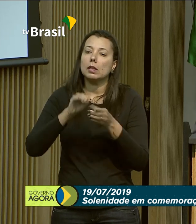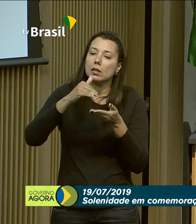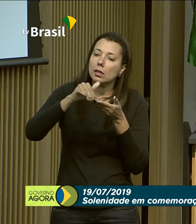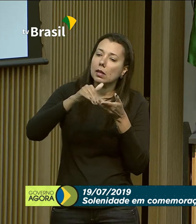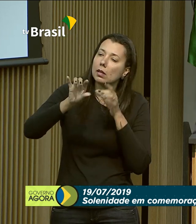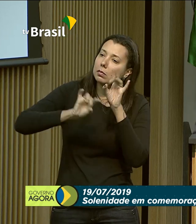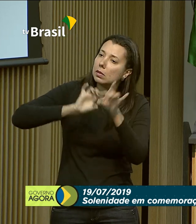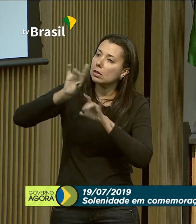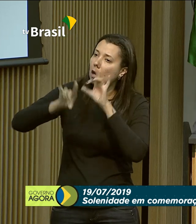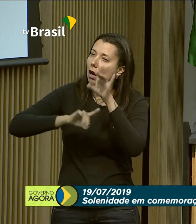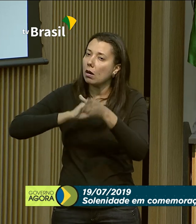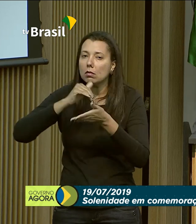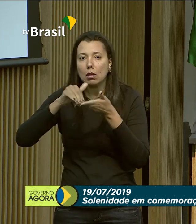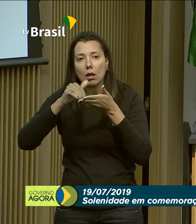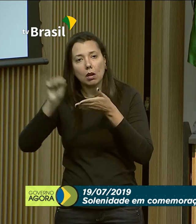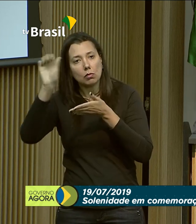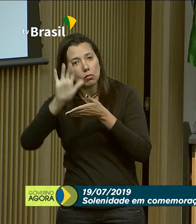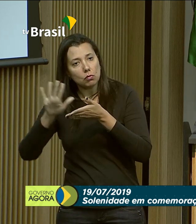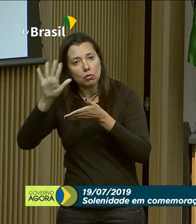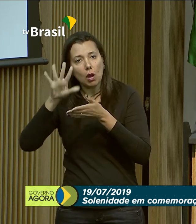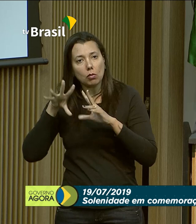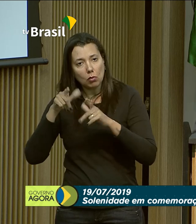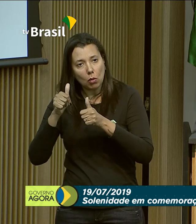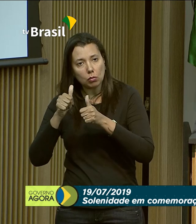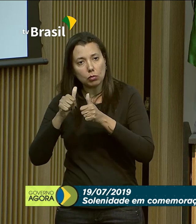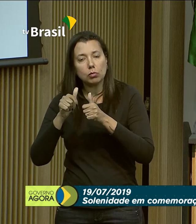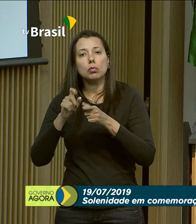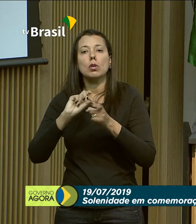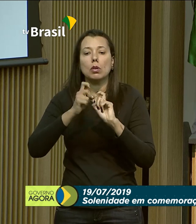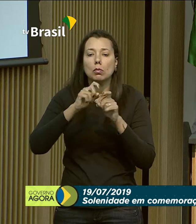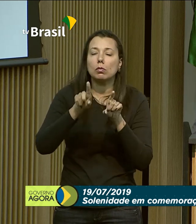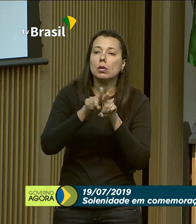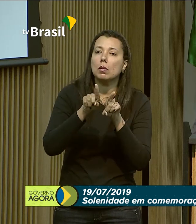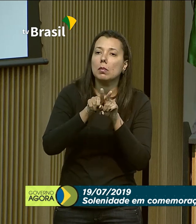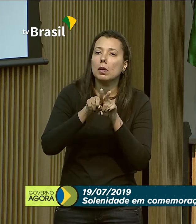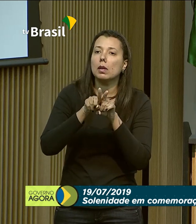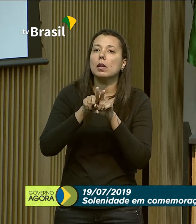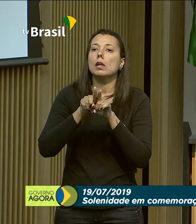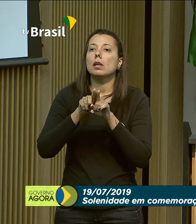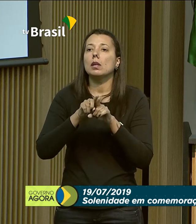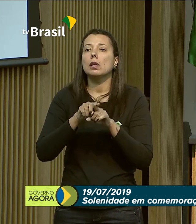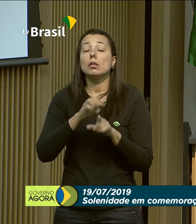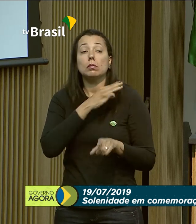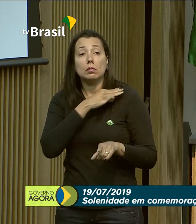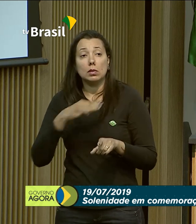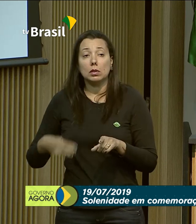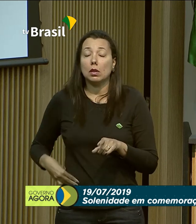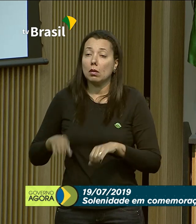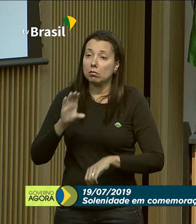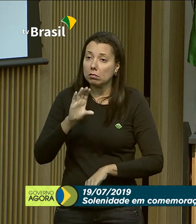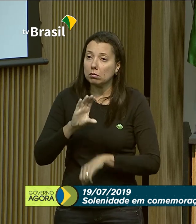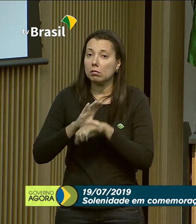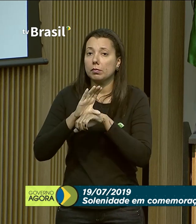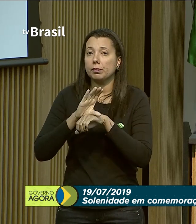secretários nacionais, secretários executivos, integrantes do Ministério da Cidadania,